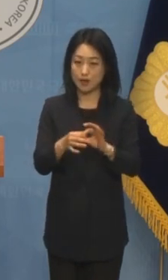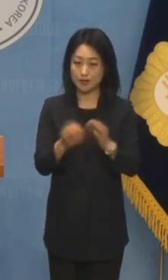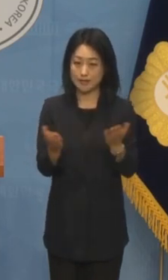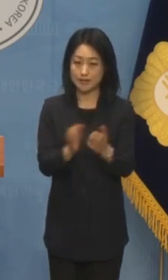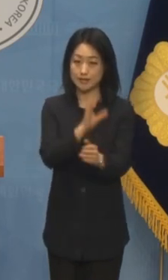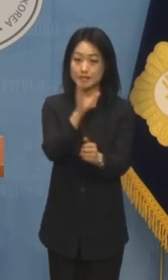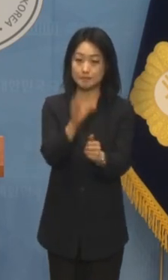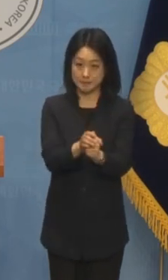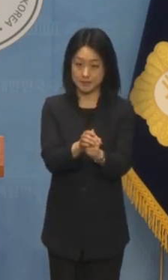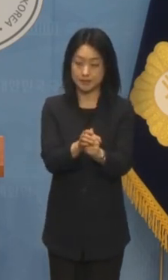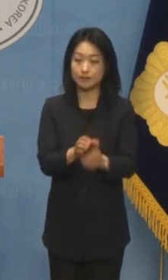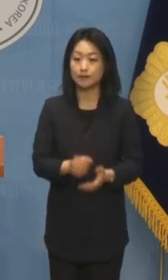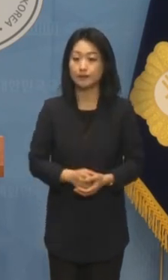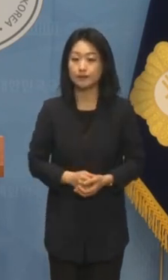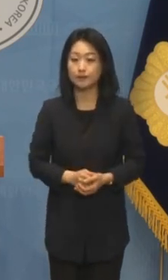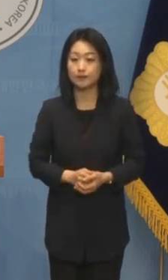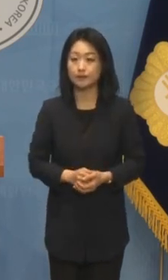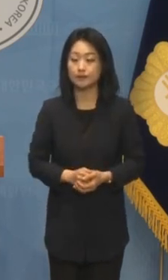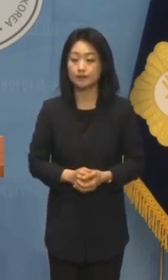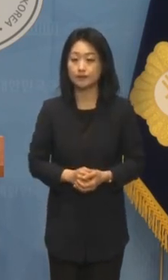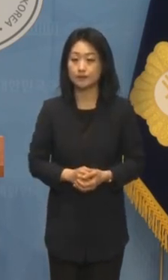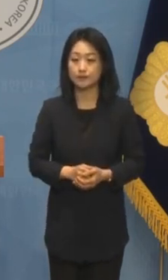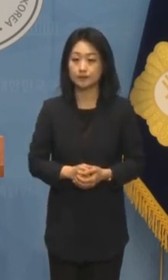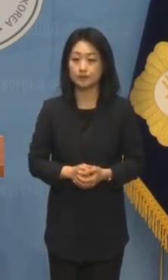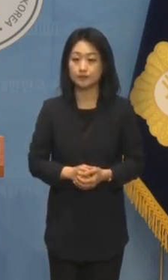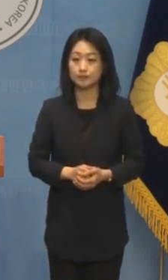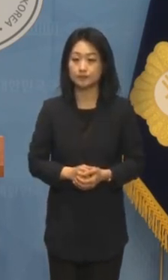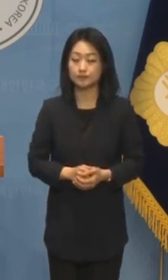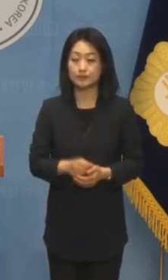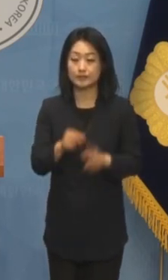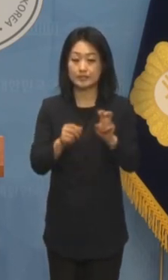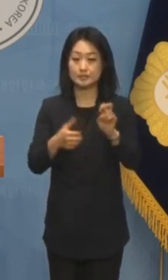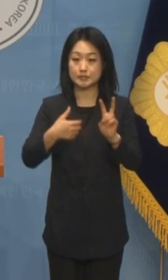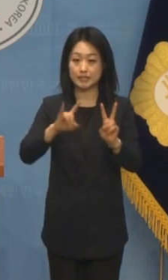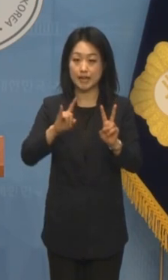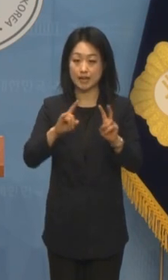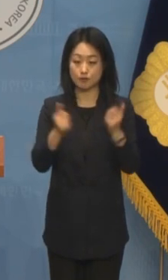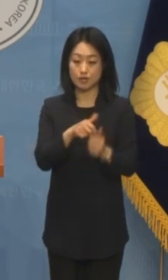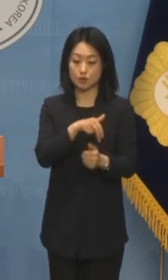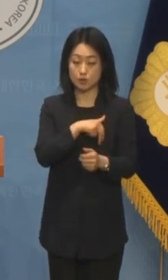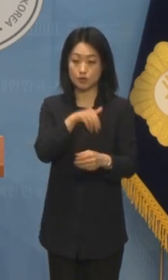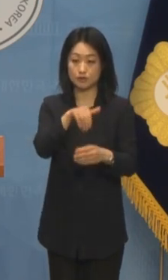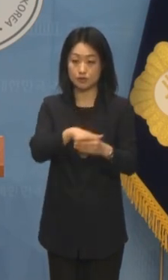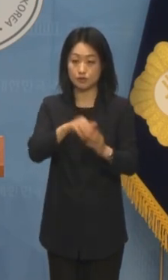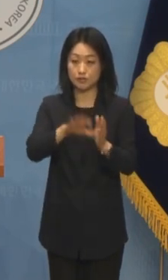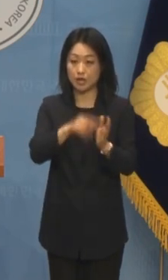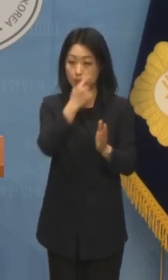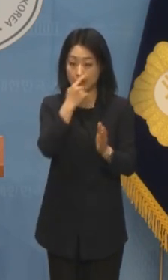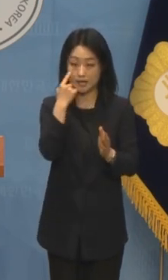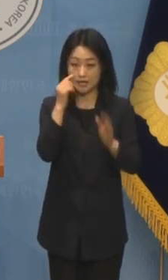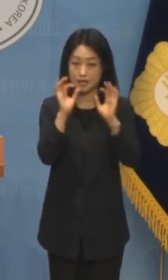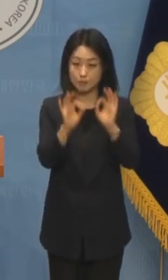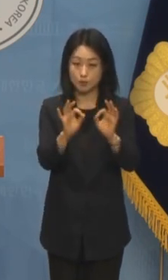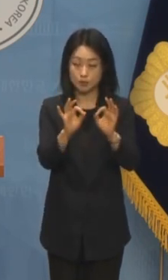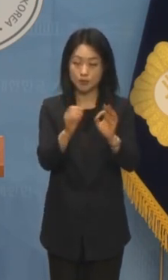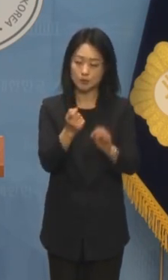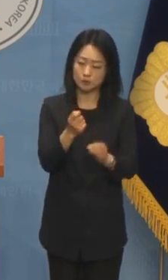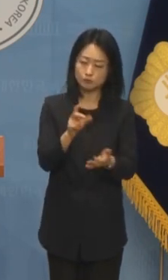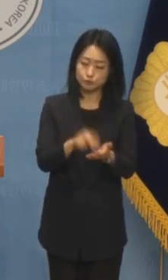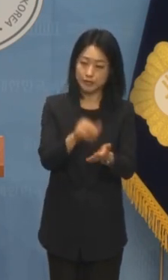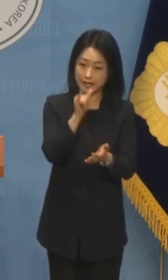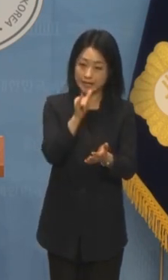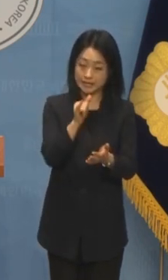전담하는 안입니다 다음으로 제 22대 총선 과정에서 확인된 불합리 비현실적